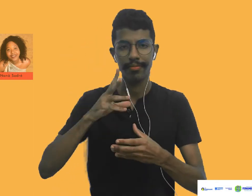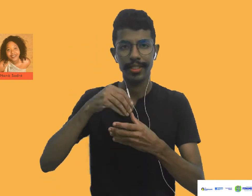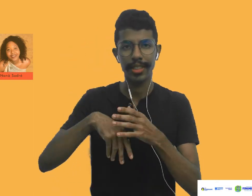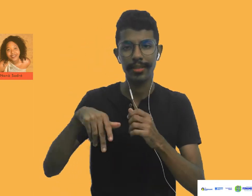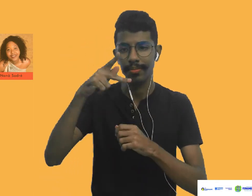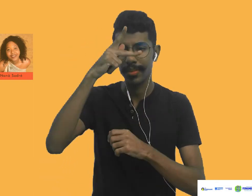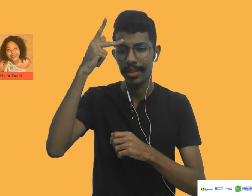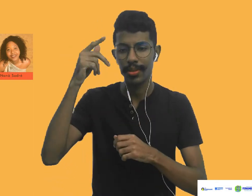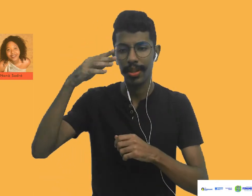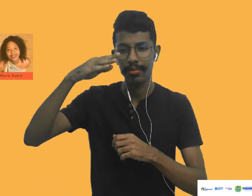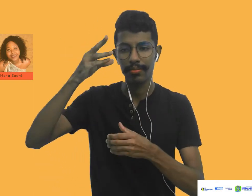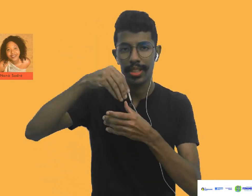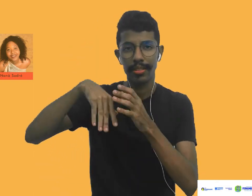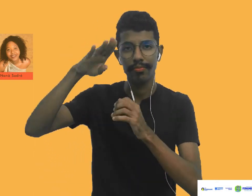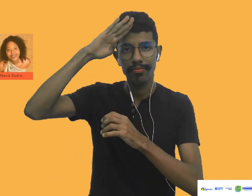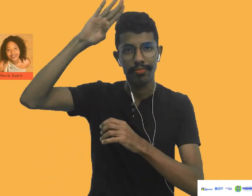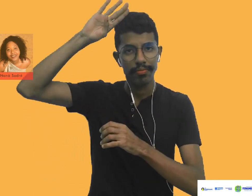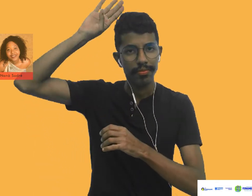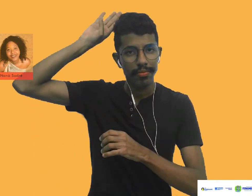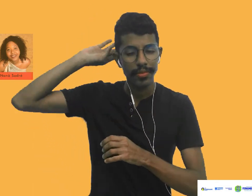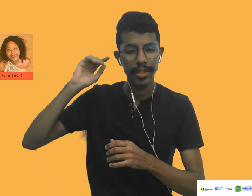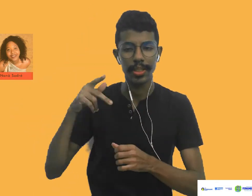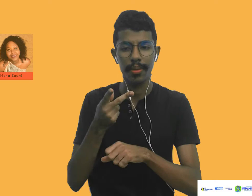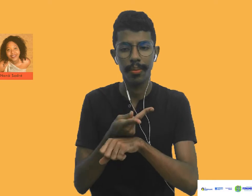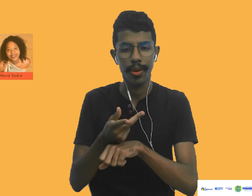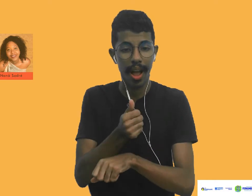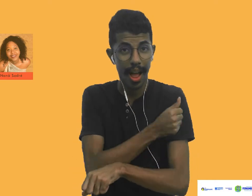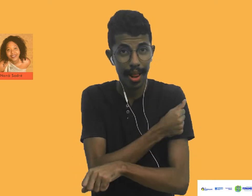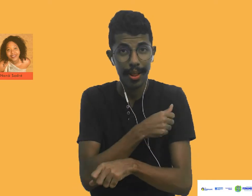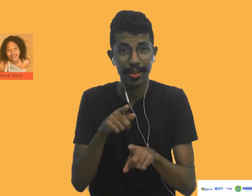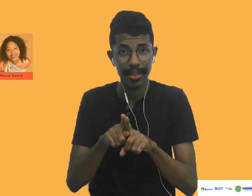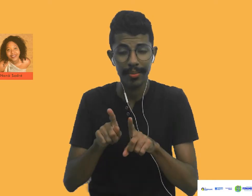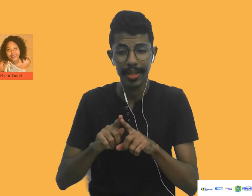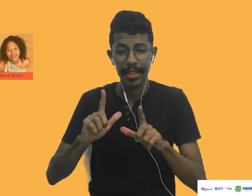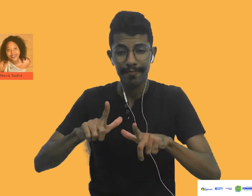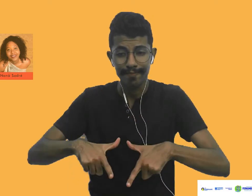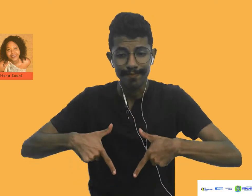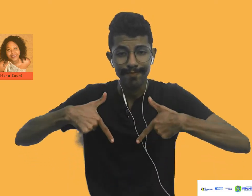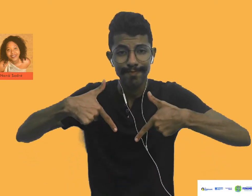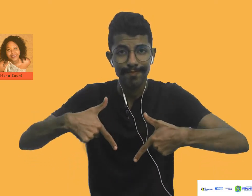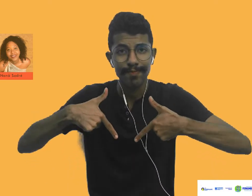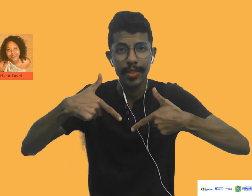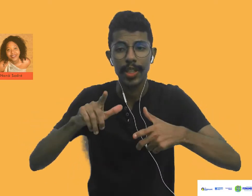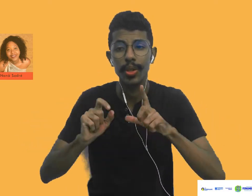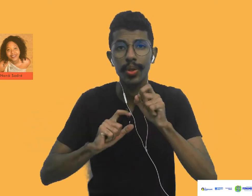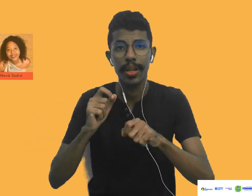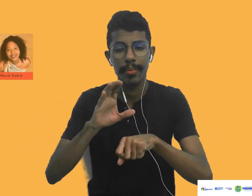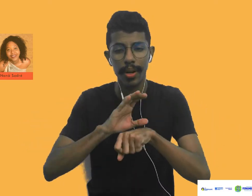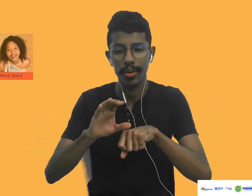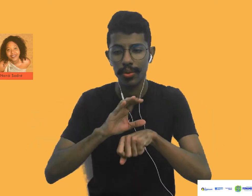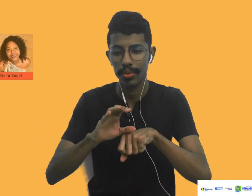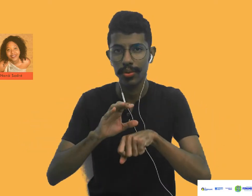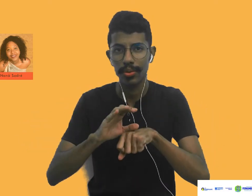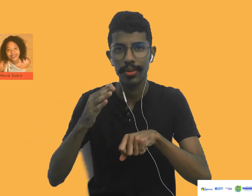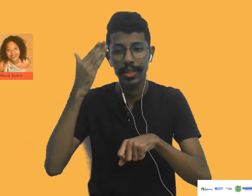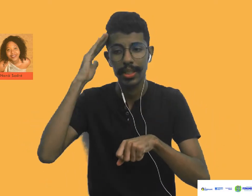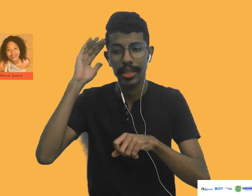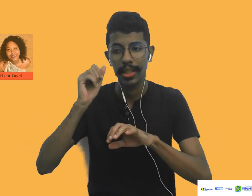dentro da academia que estão lutando, alunos até, lutando para que os cursos